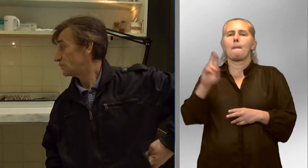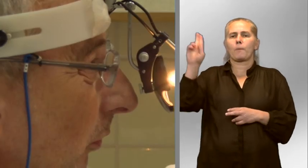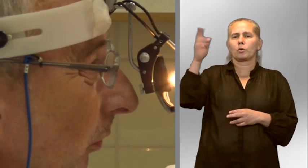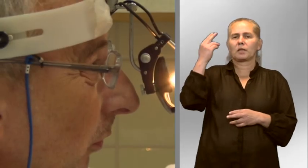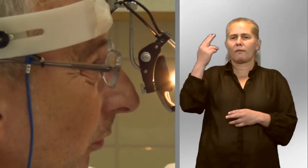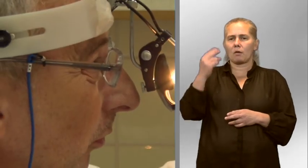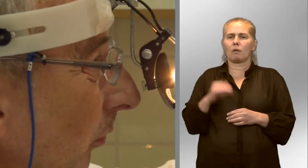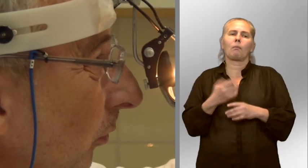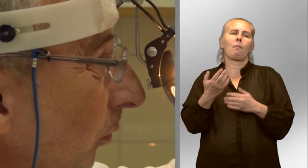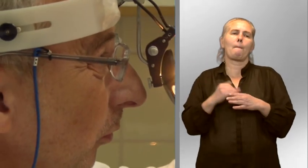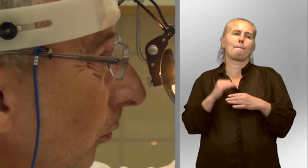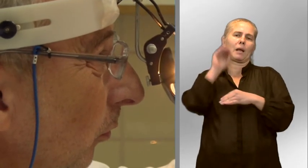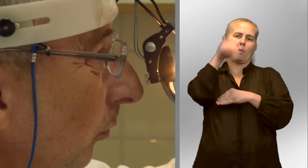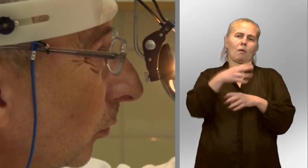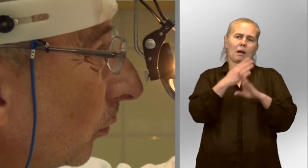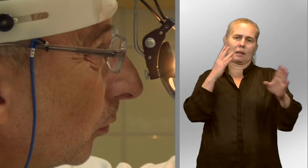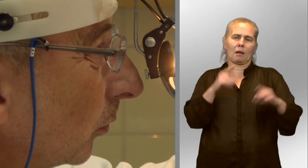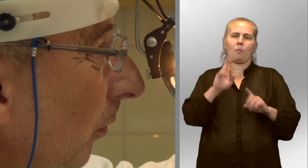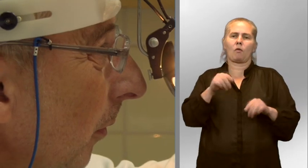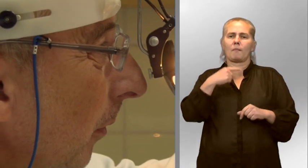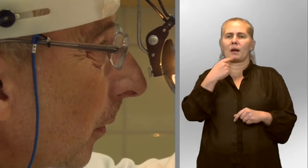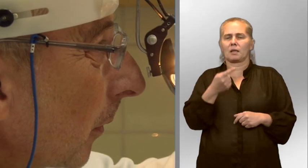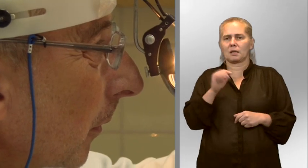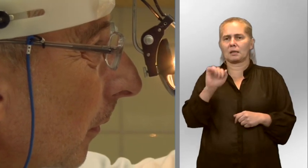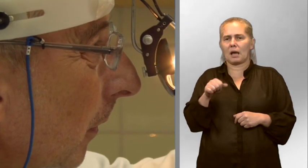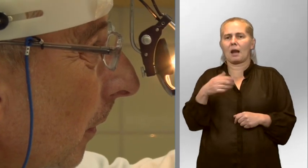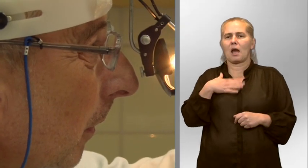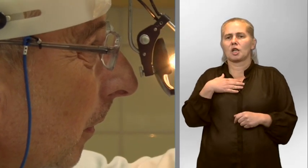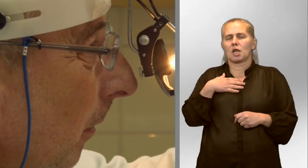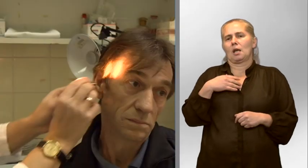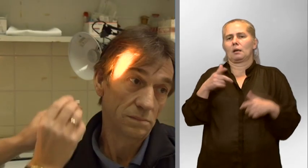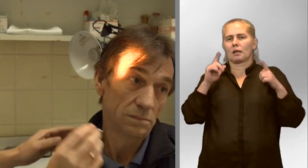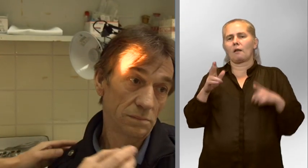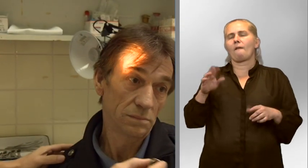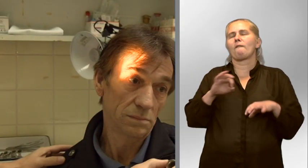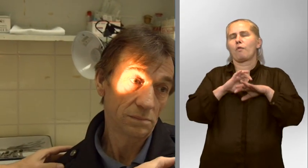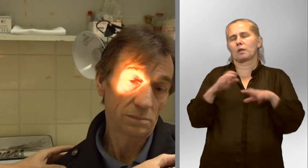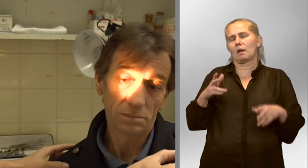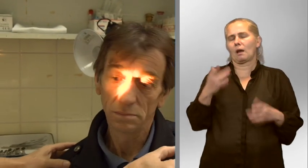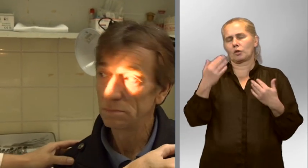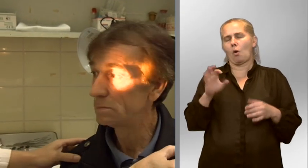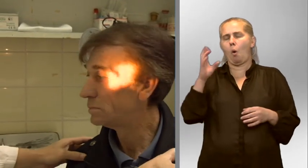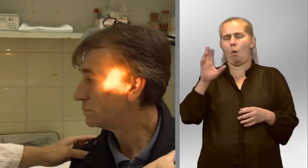oni prozivaju sa prioritetom. Naši sugrađani vode računa